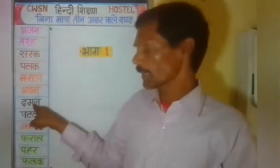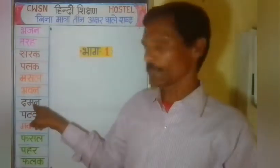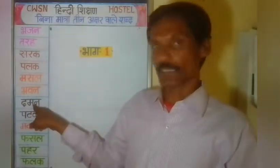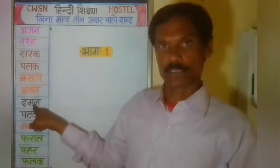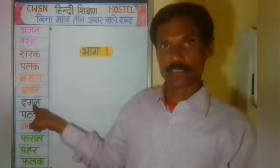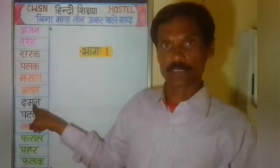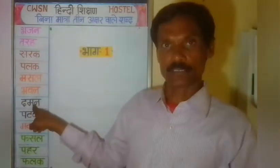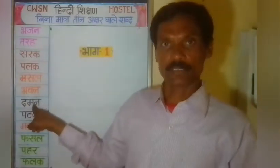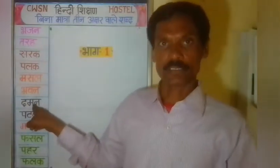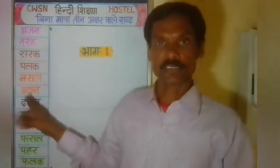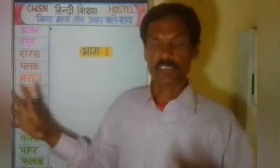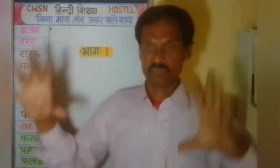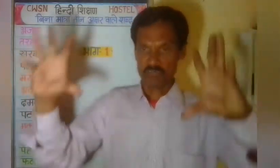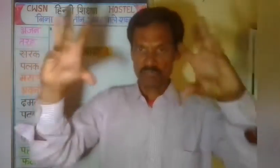दमन,